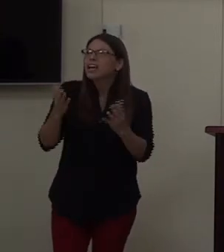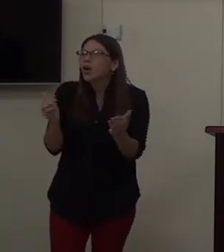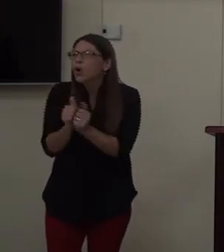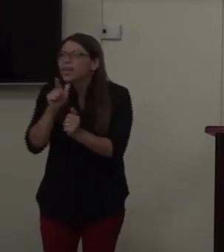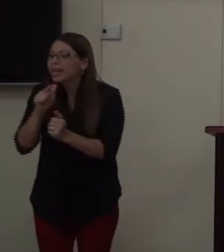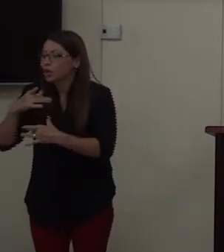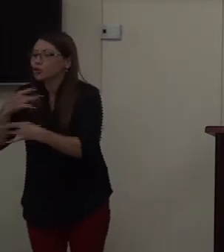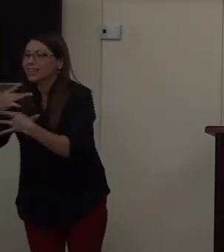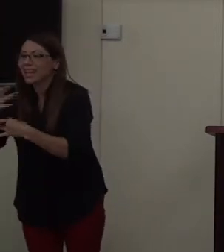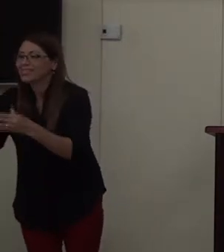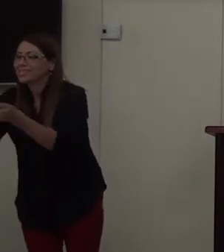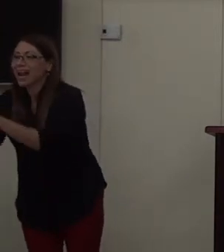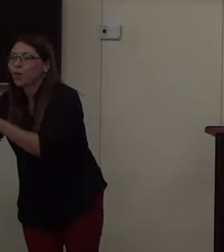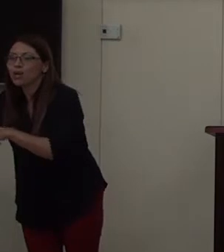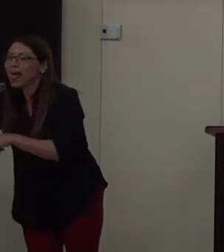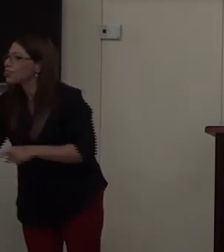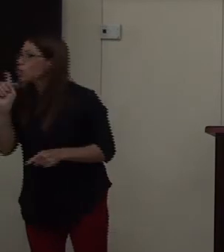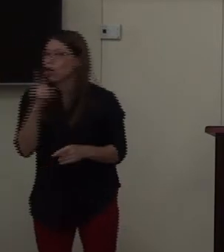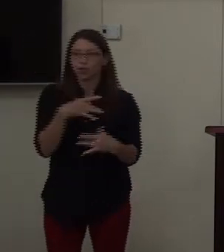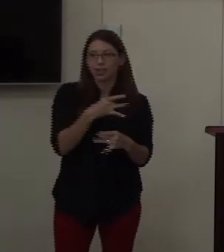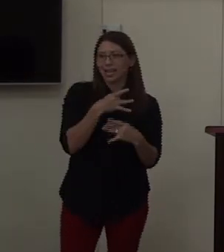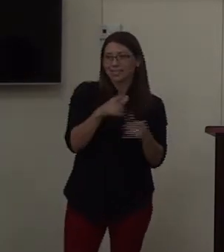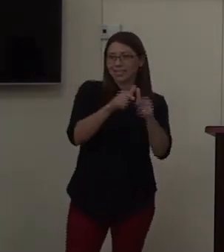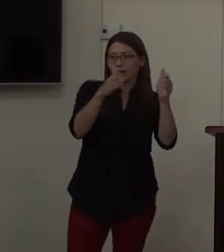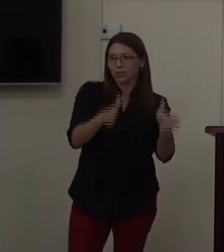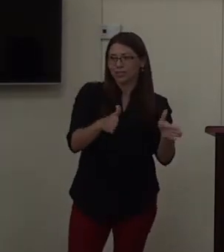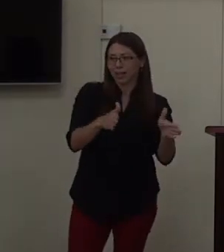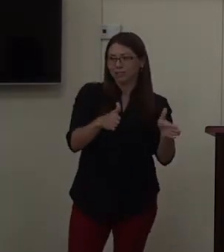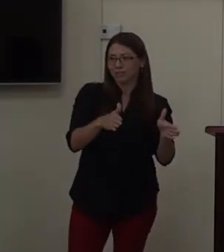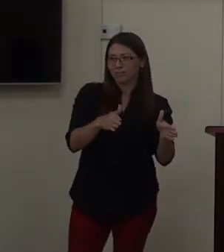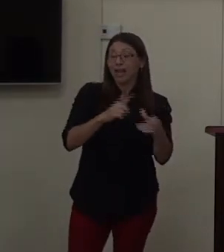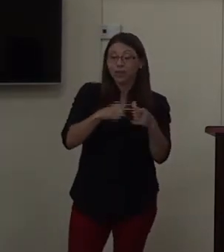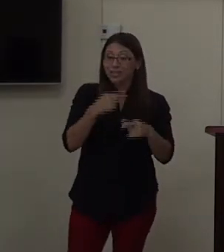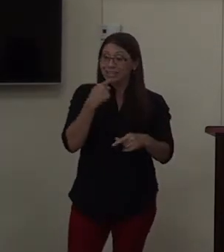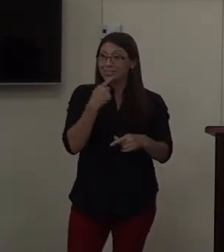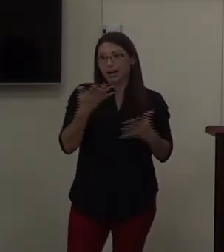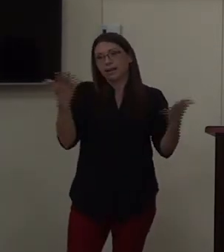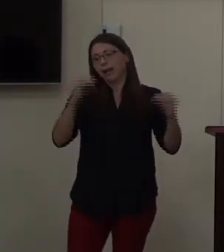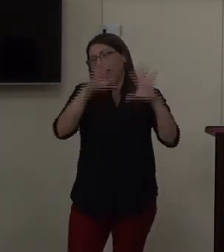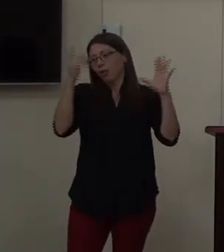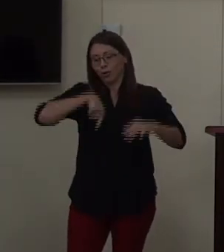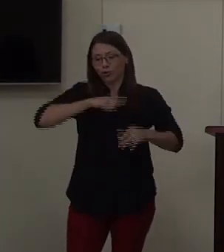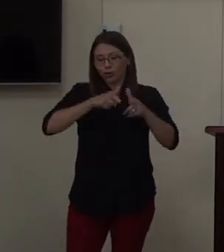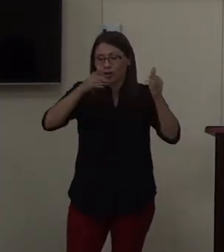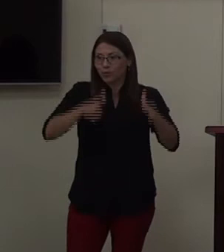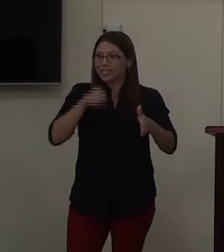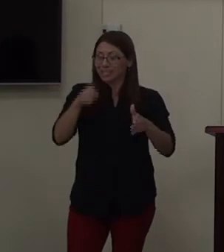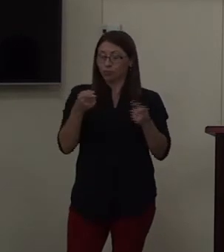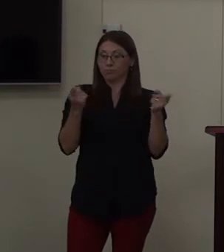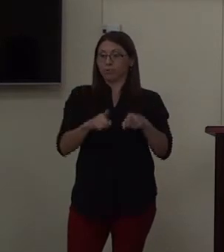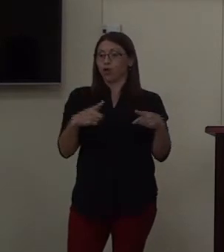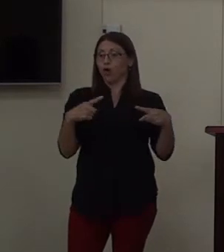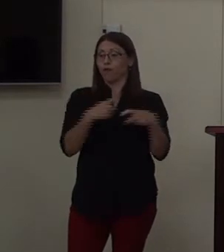los intereses de los lingüistas, ¿verdad? Y decía, claro, que los lingüistas esto nos causa mucho conflicto, porque